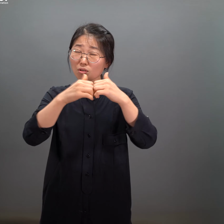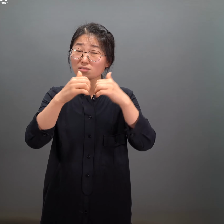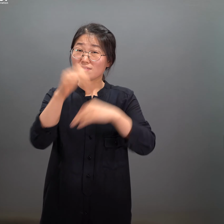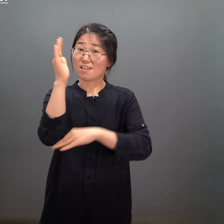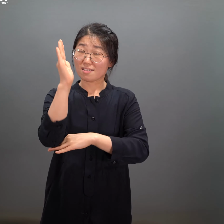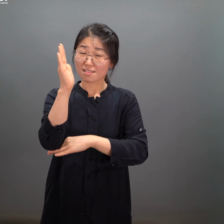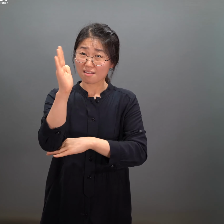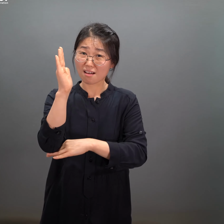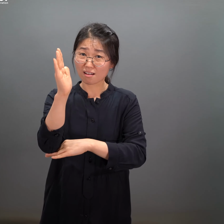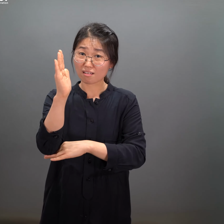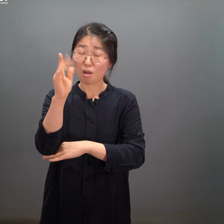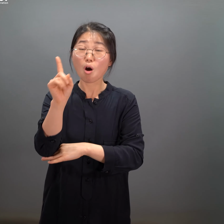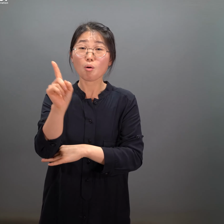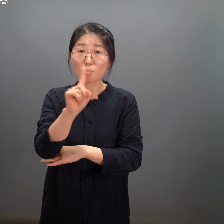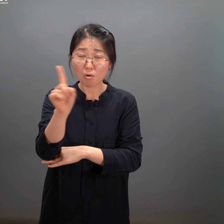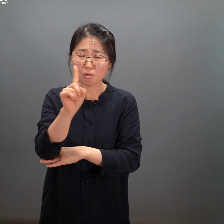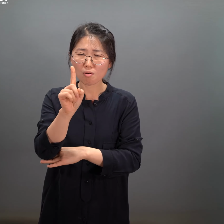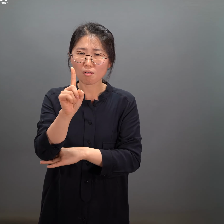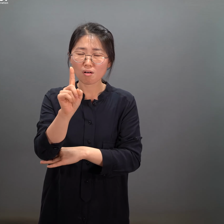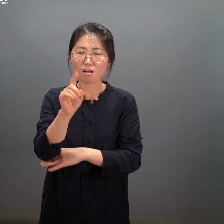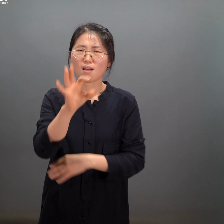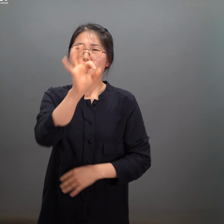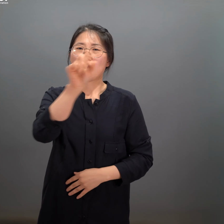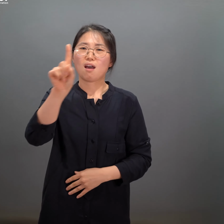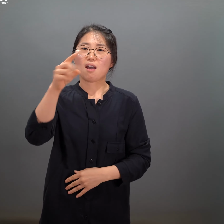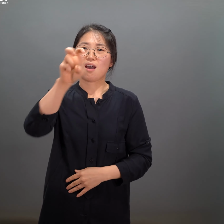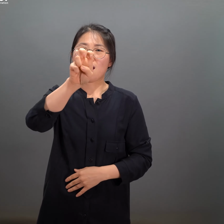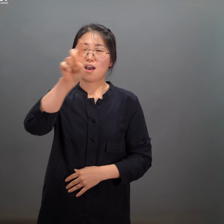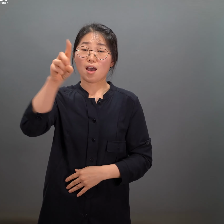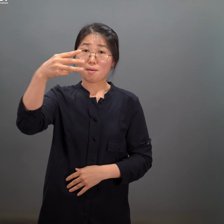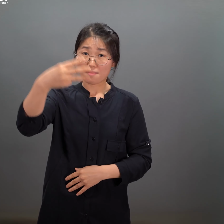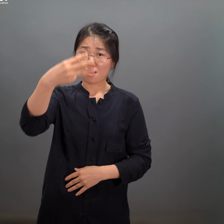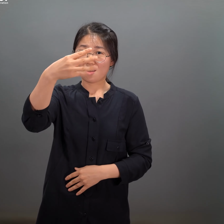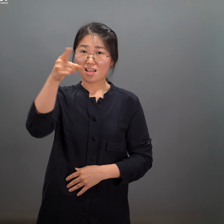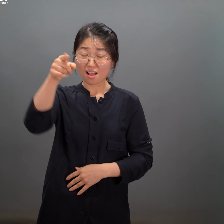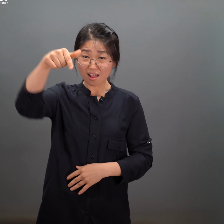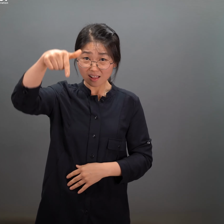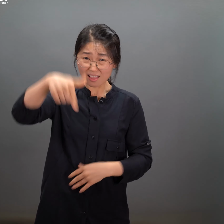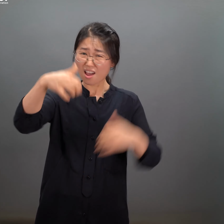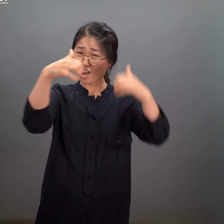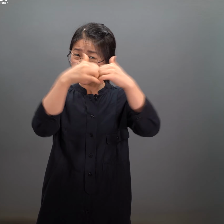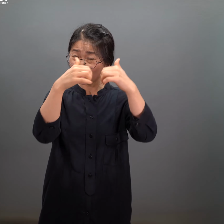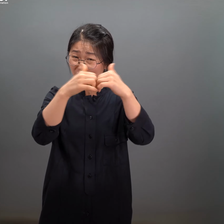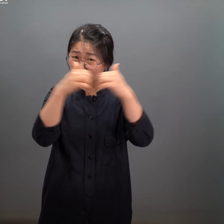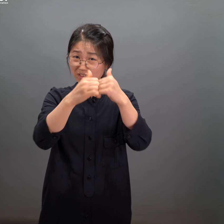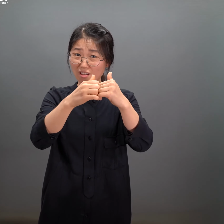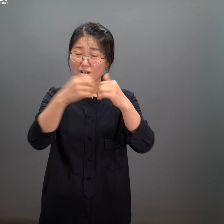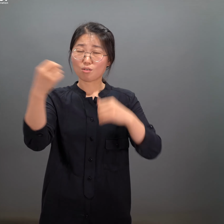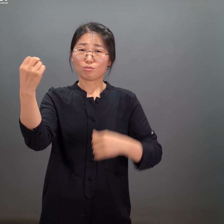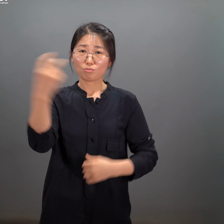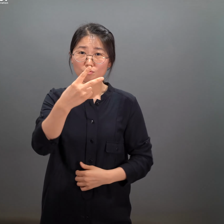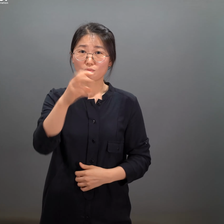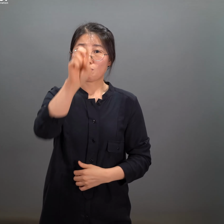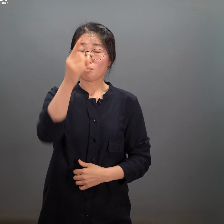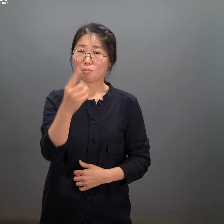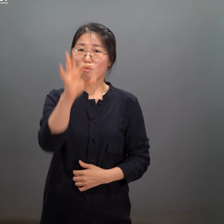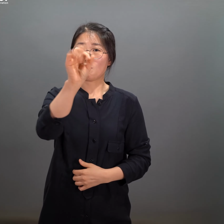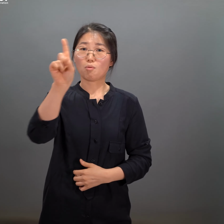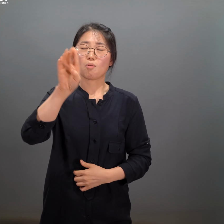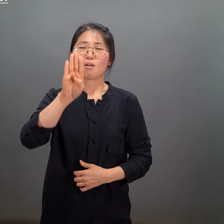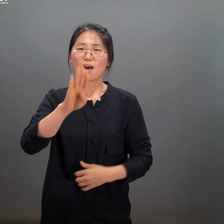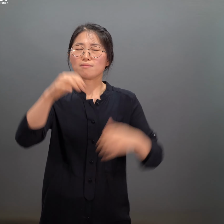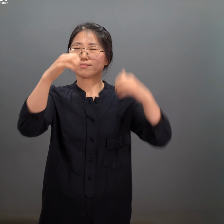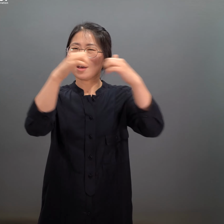아, 기억에도 없을지도 몰라요. 이들은 선조들이 광야에서 아말렉 사람들과 싸우던 이야기, 또